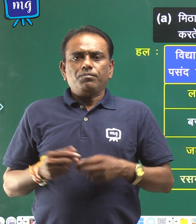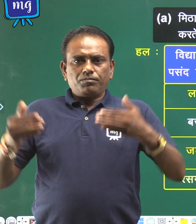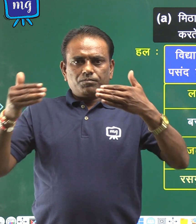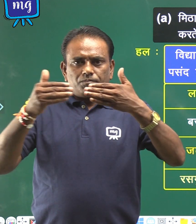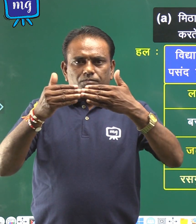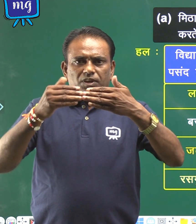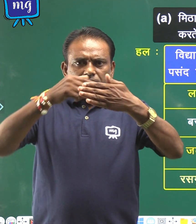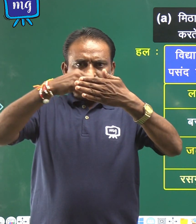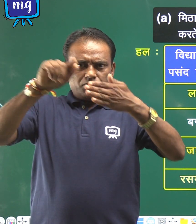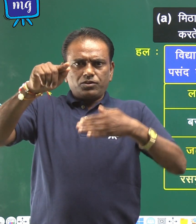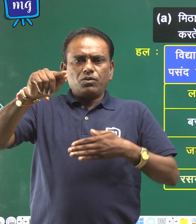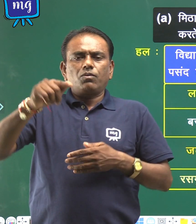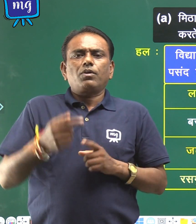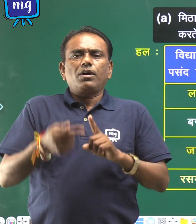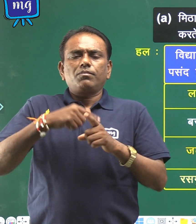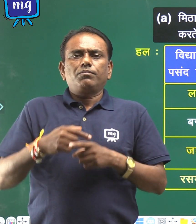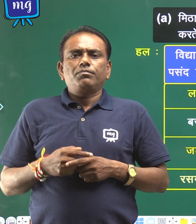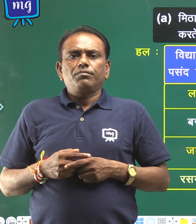मिलान चिन्हों का